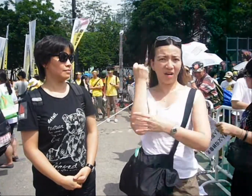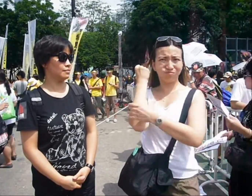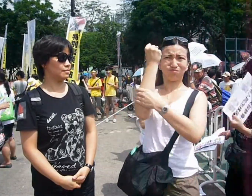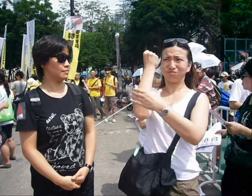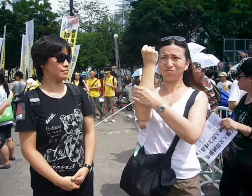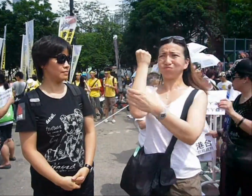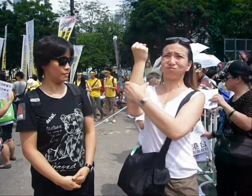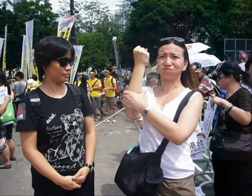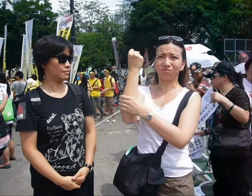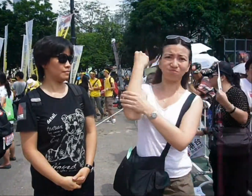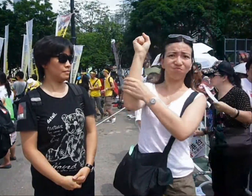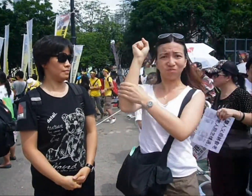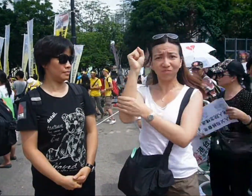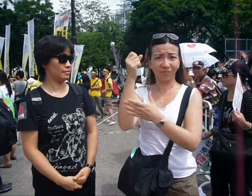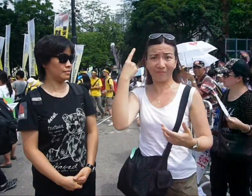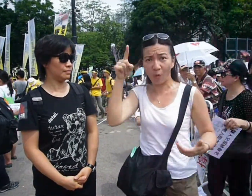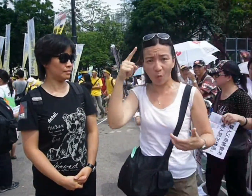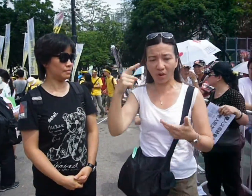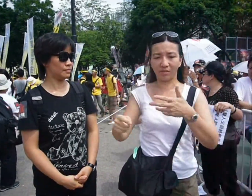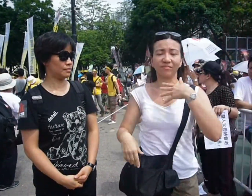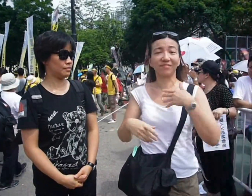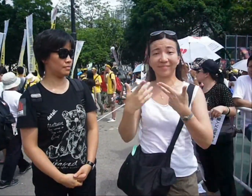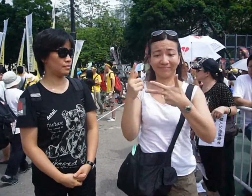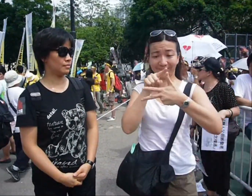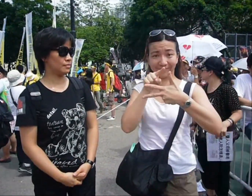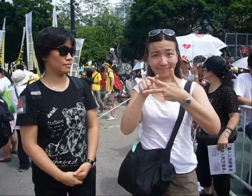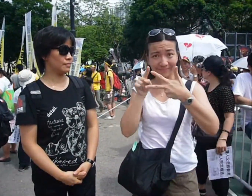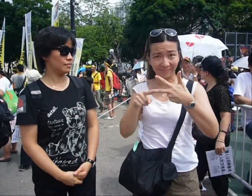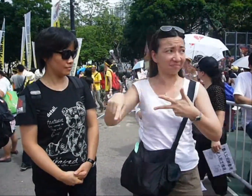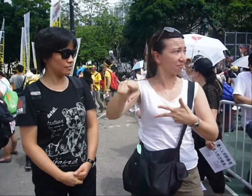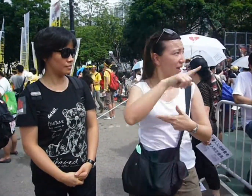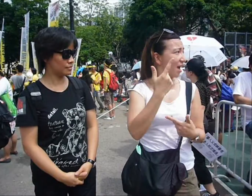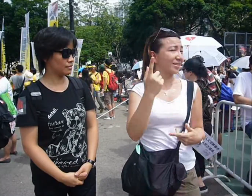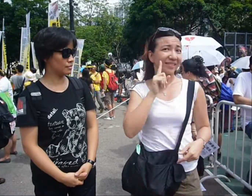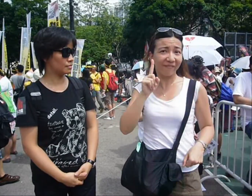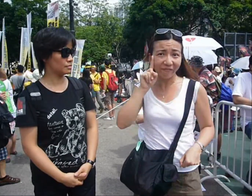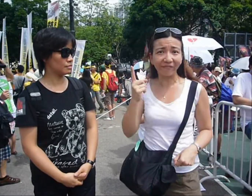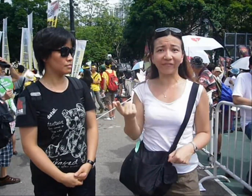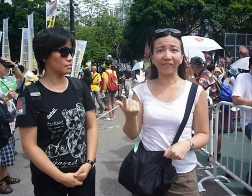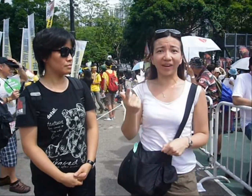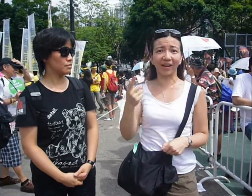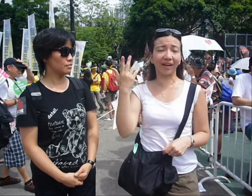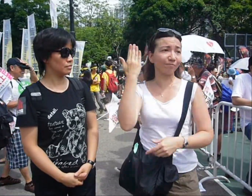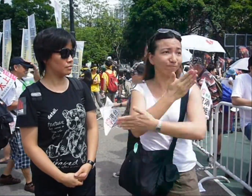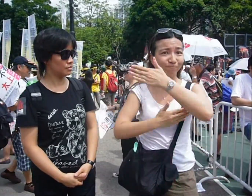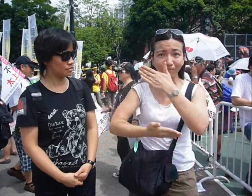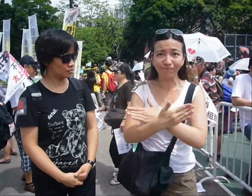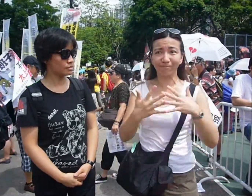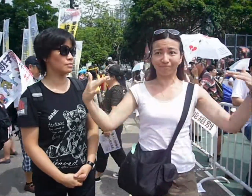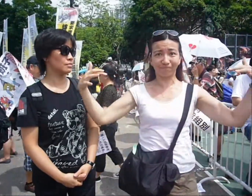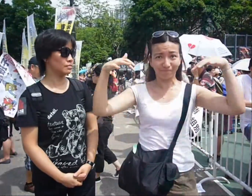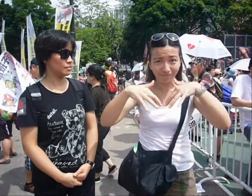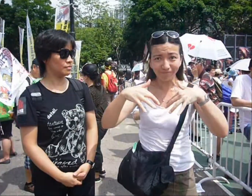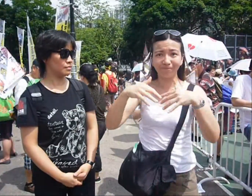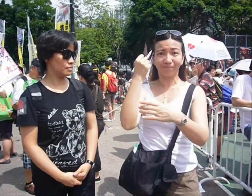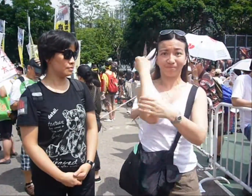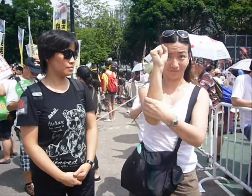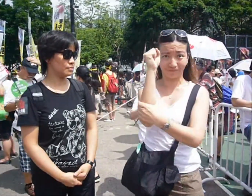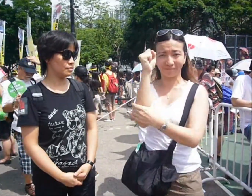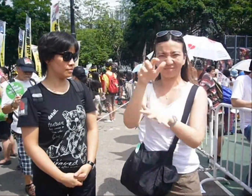嘅遊行噶啦，一陣間。 如果沿途咧，大家見到民間人權，甚至嘅捐款箱，或者係有啲推住車仔義賣緊一啲我哋紀